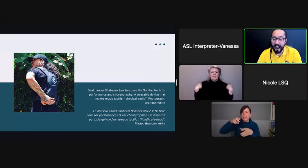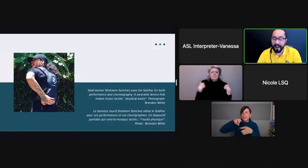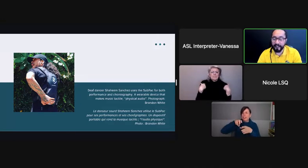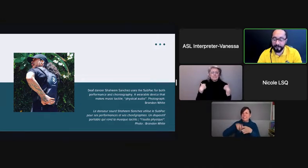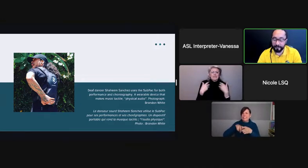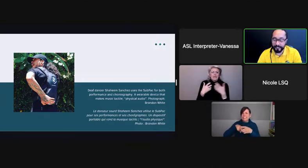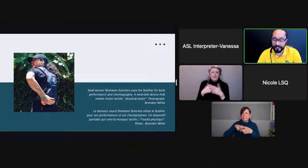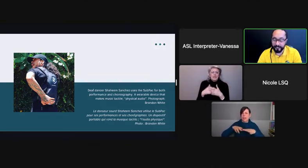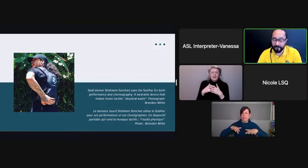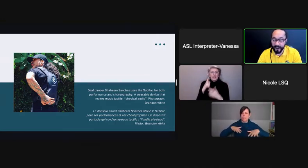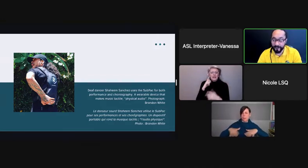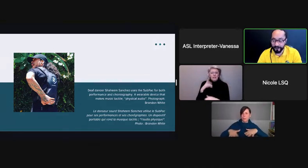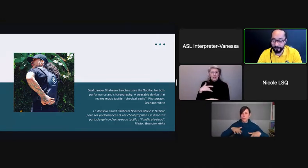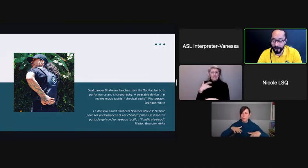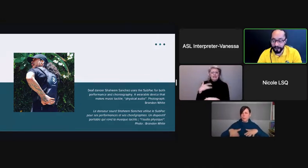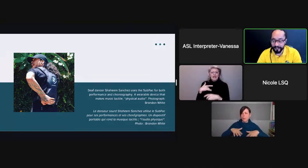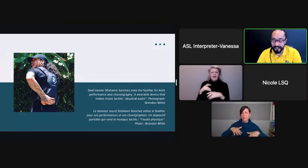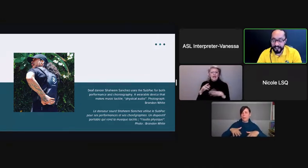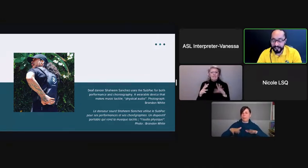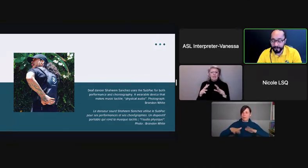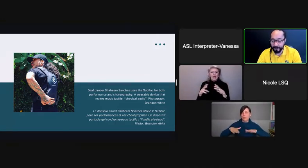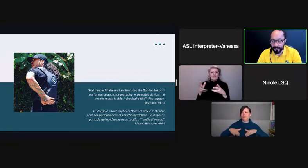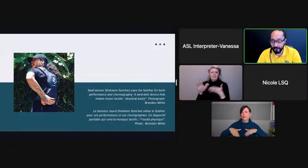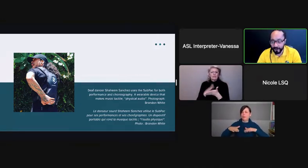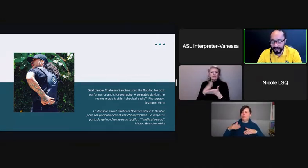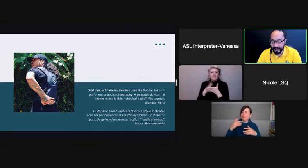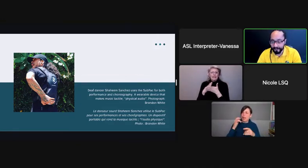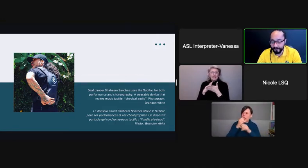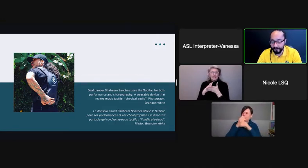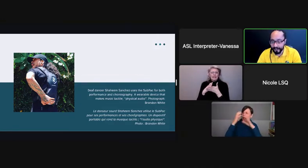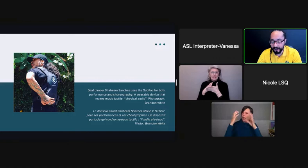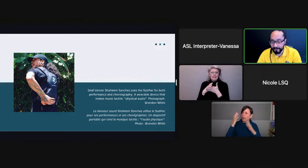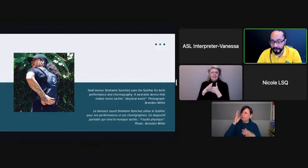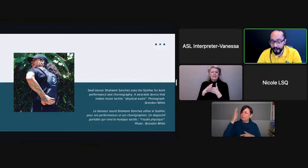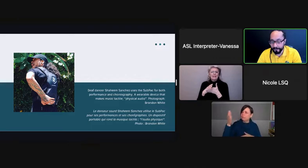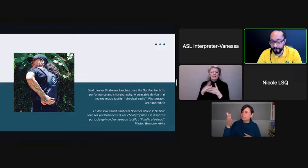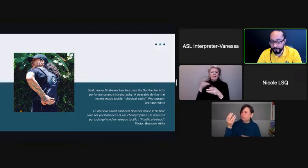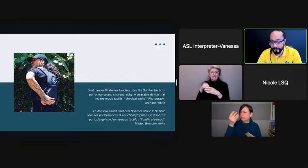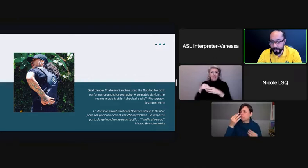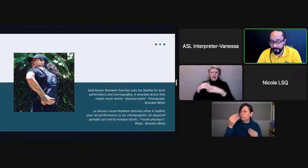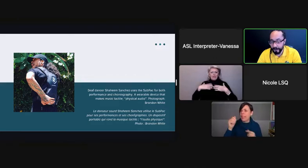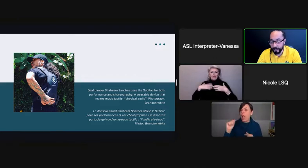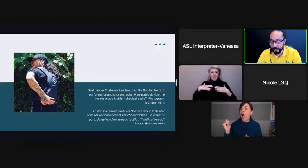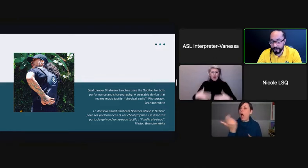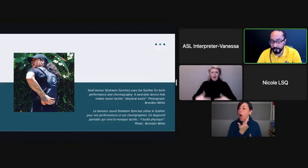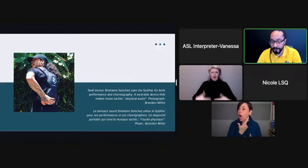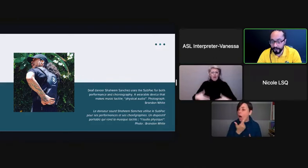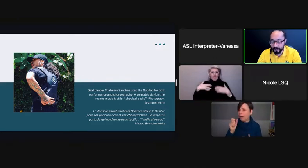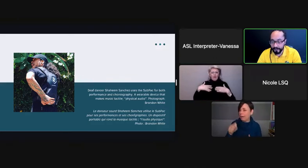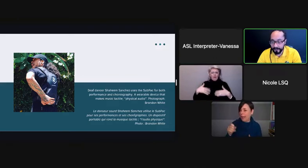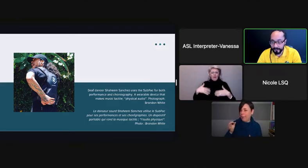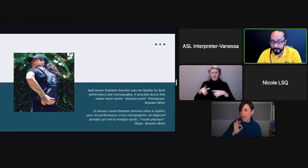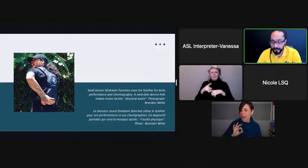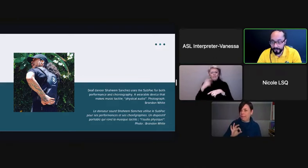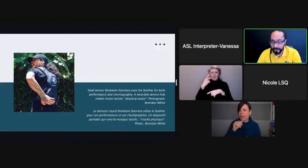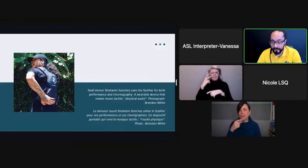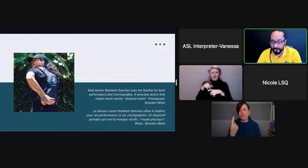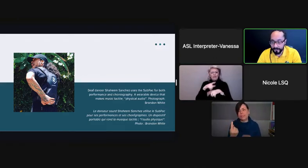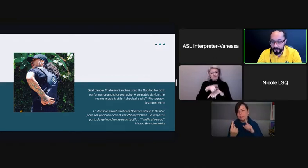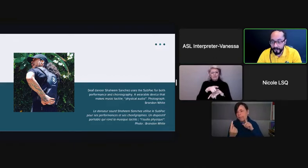ressentir la vibration de la musique, à même le corps, comme on voit sur la